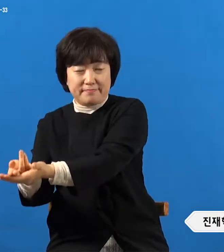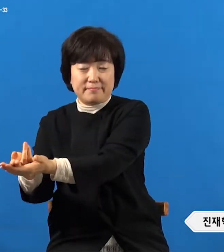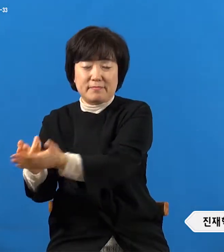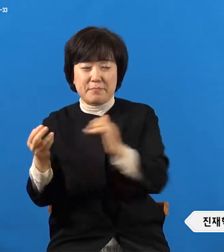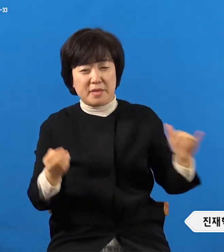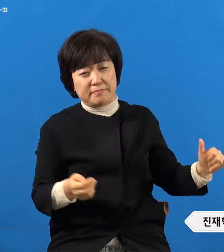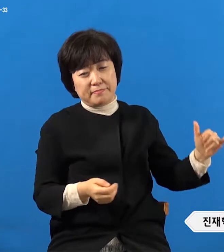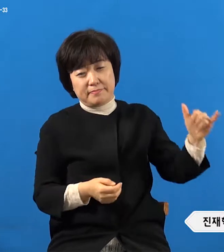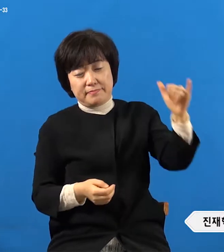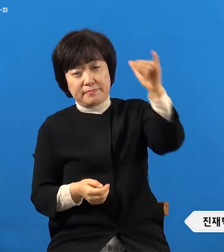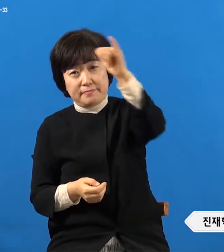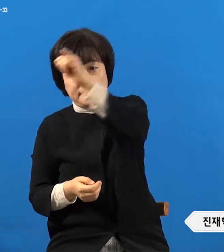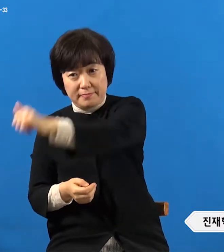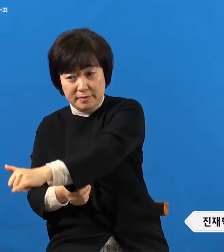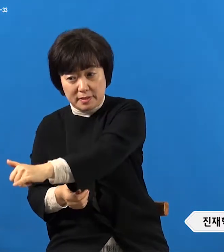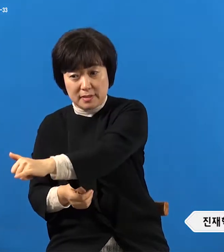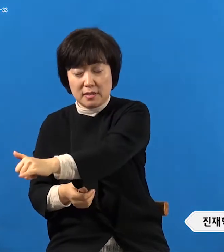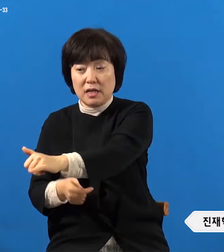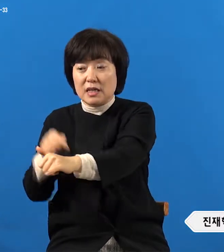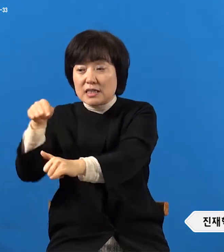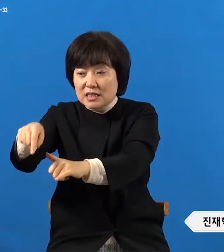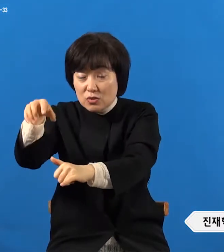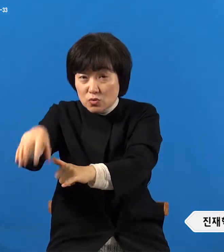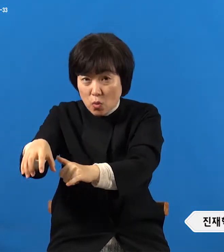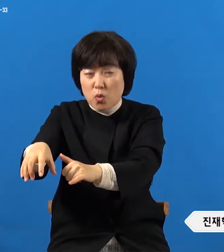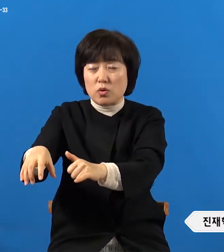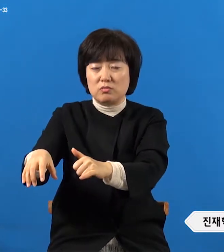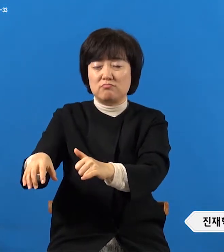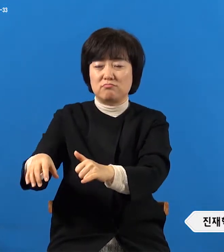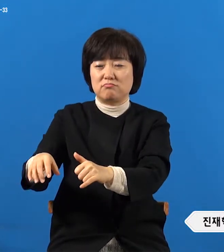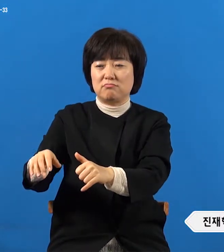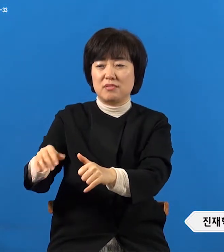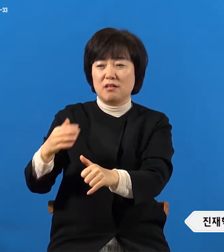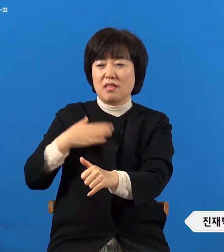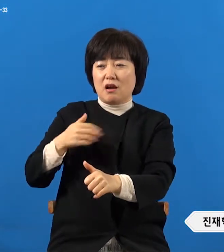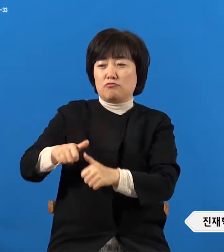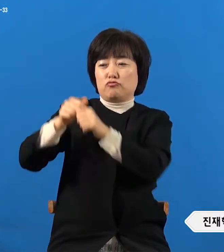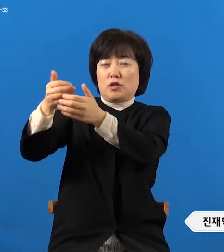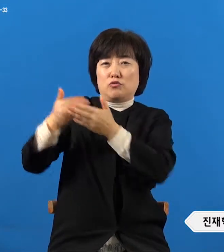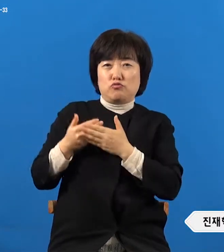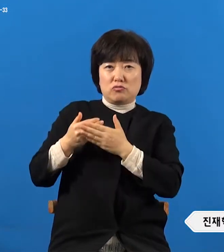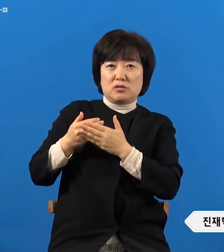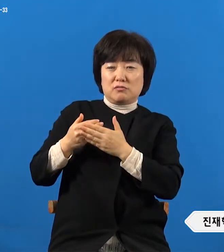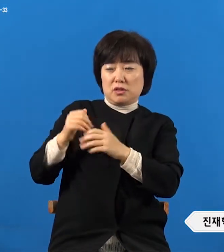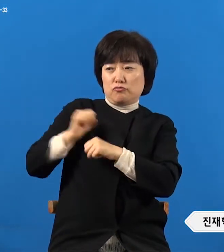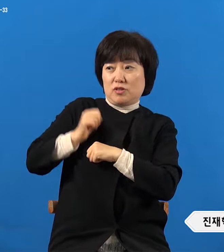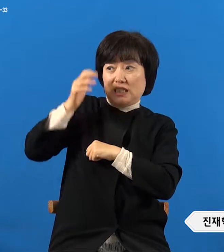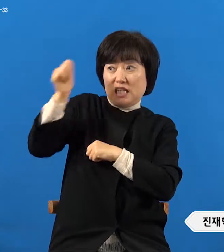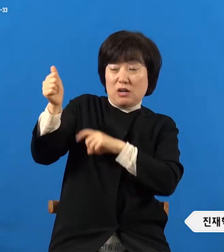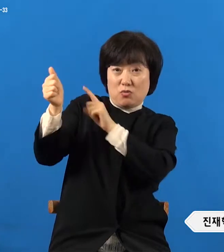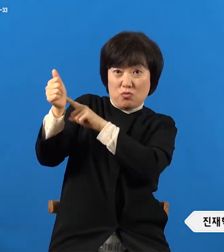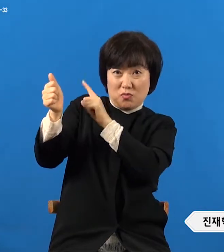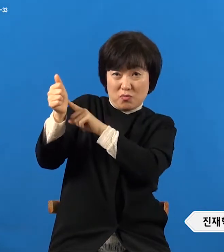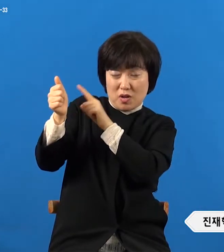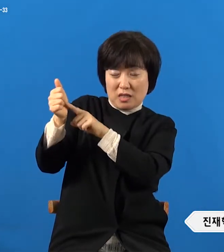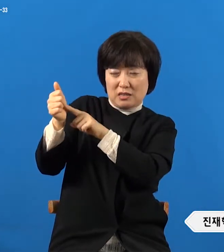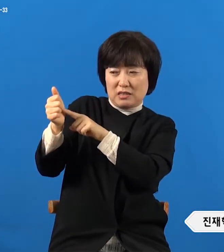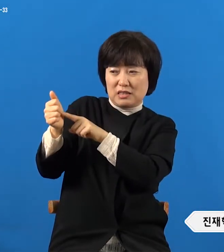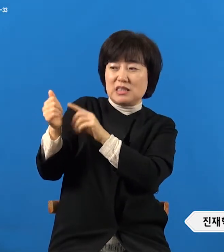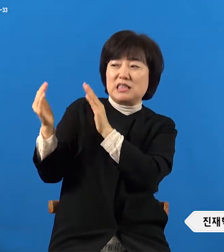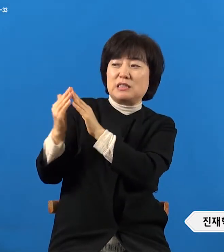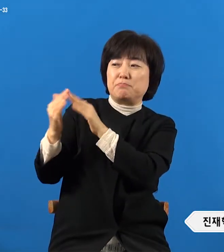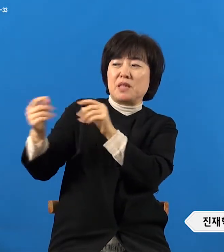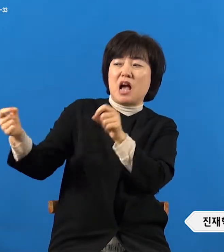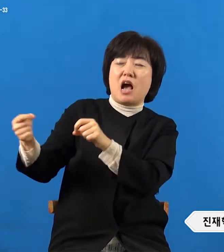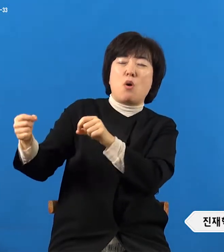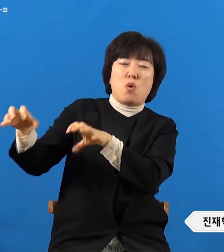있는 그곳이 전사한 장교의 부모님이 사는 집하고 그렇게 멀지 않는 곳에 있게 됩니다.